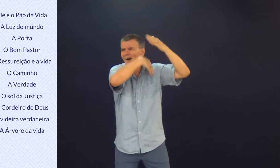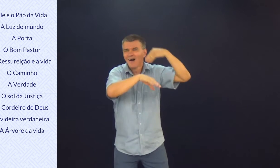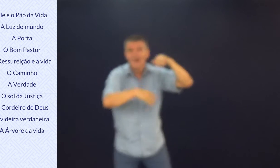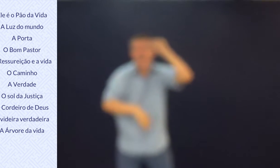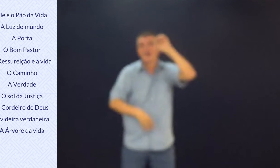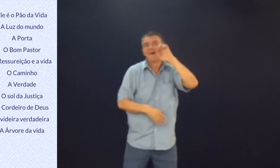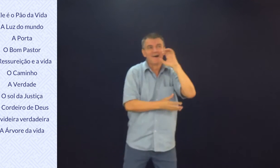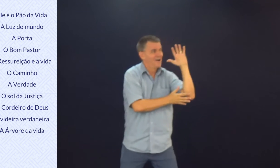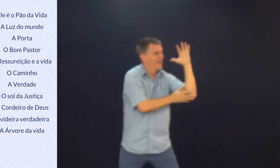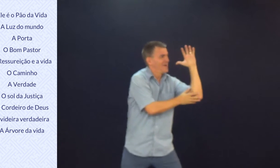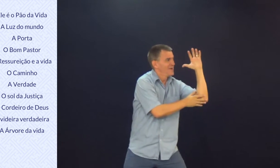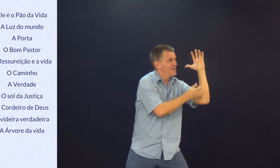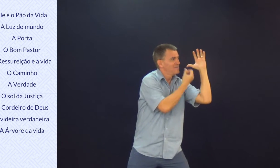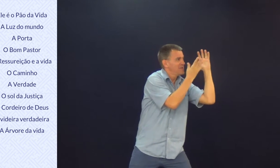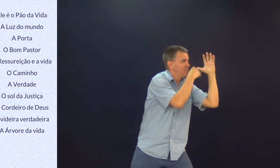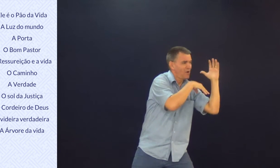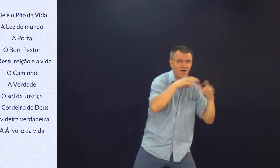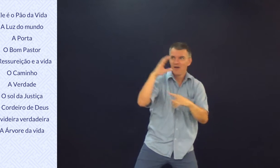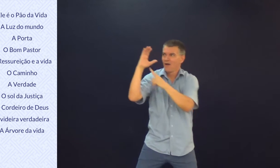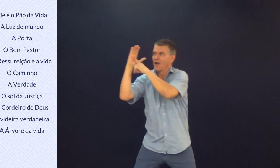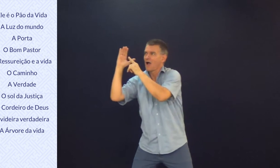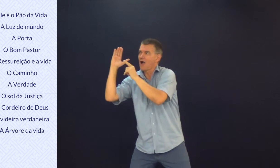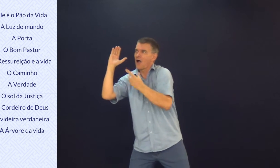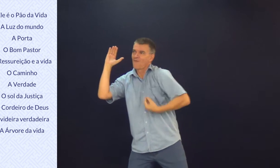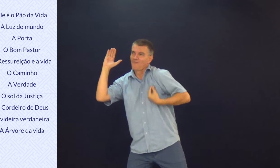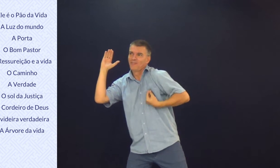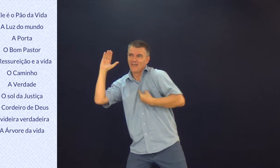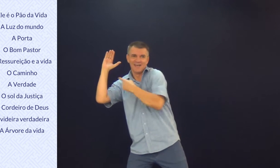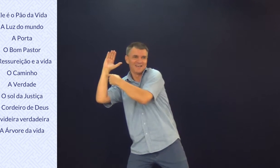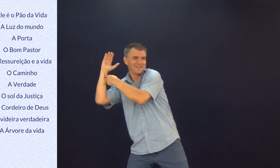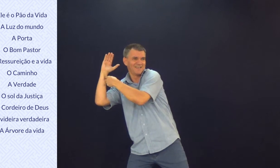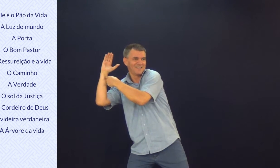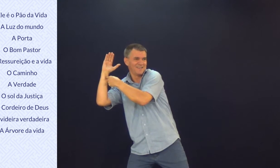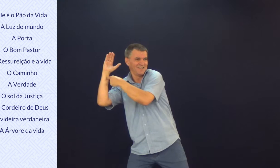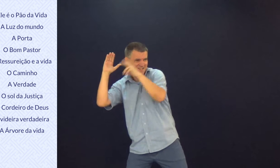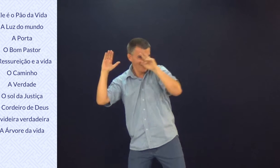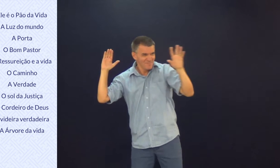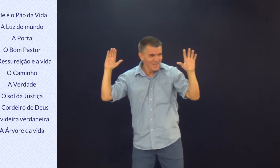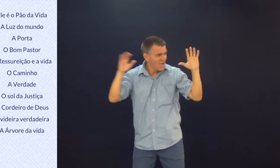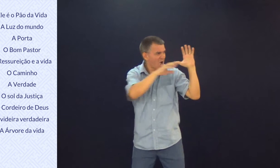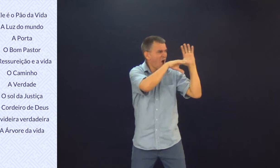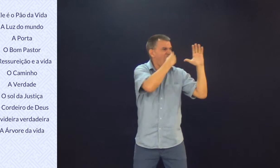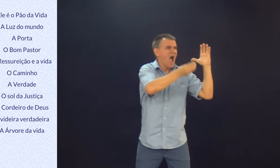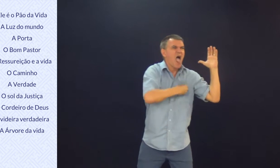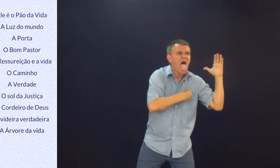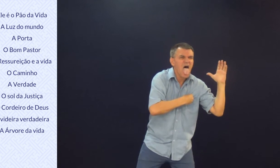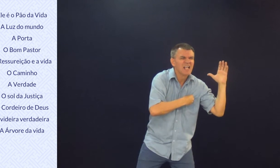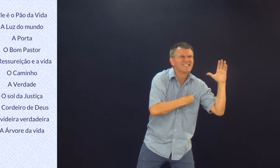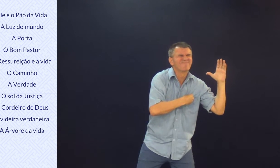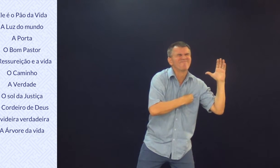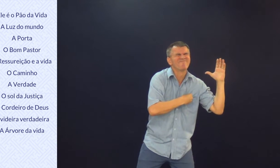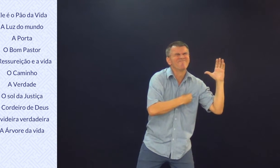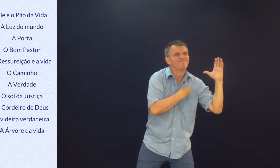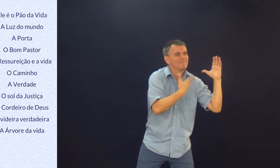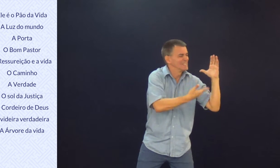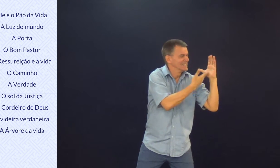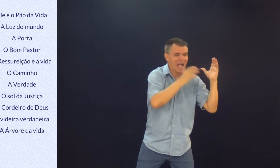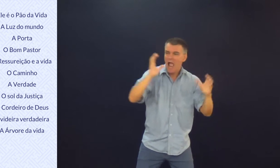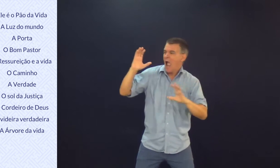senão a de perdão e eva tinha duas árvores né tinha a ver que eles pegaram